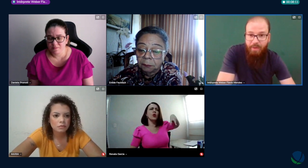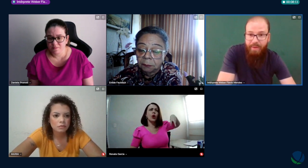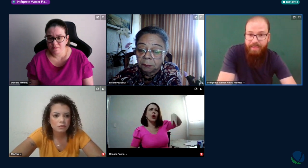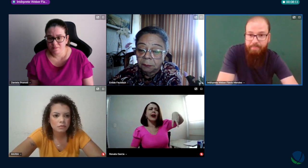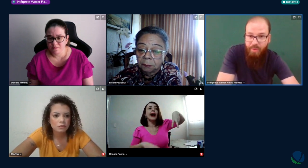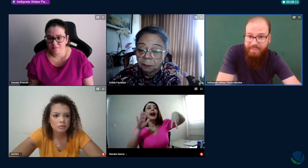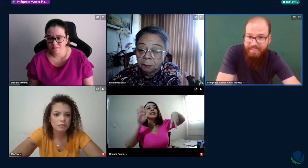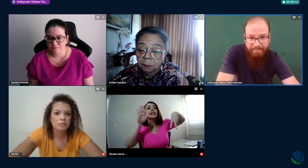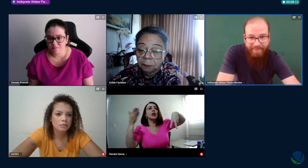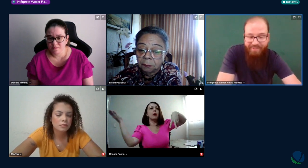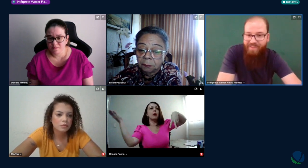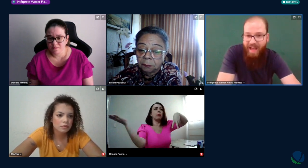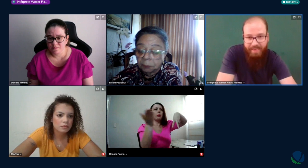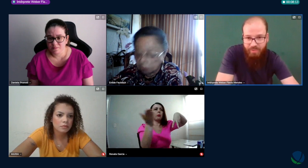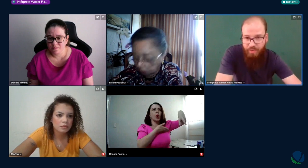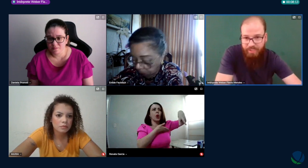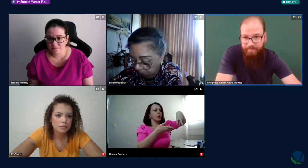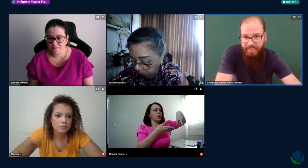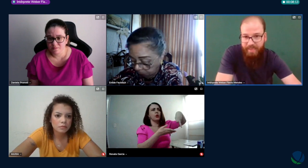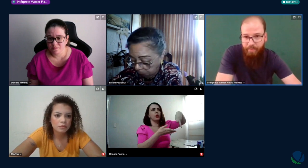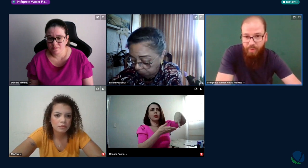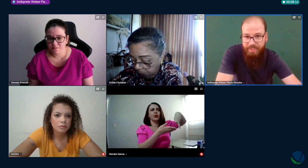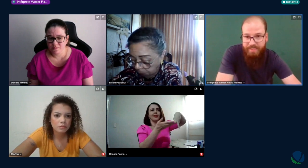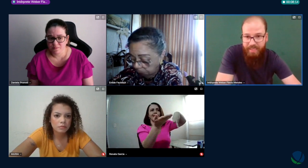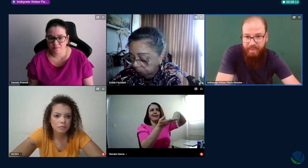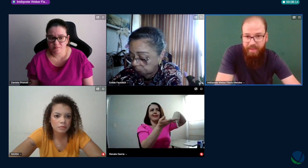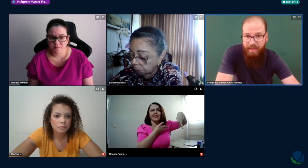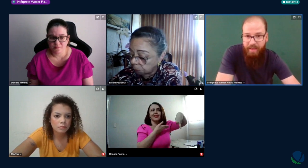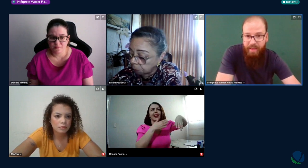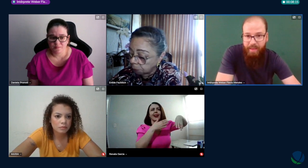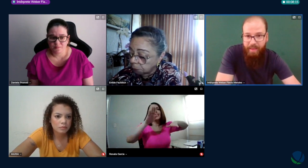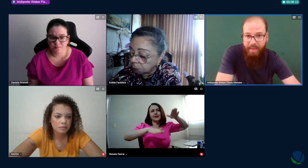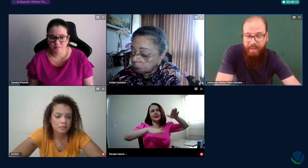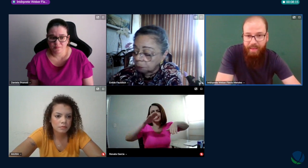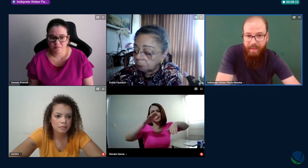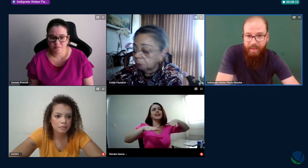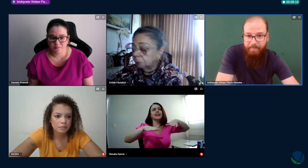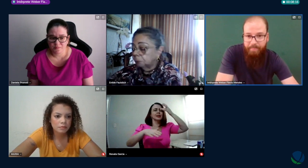esse sinal aqui pode ser para várias coisas. Por exemplo, pode ser